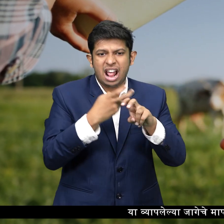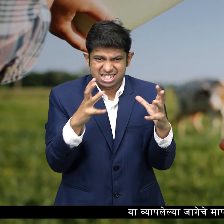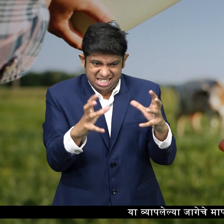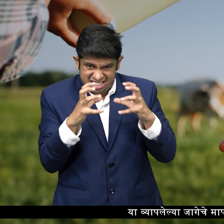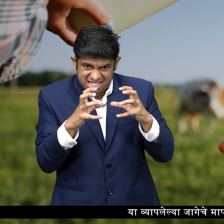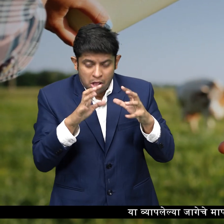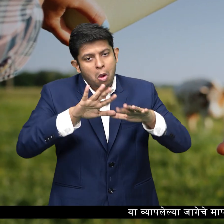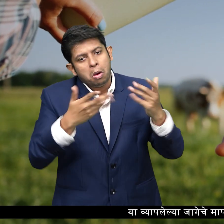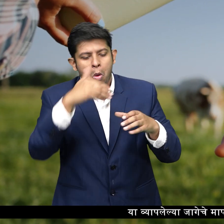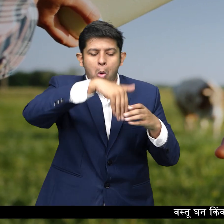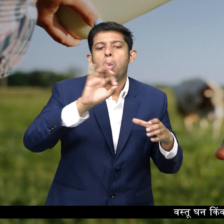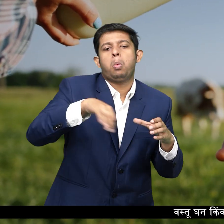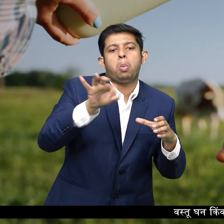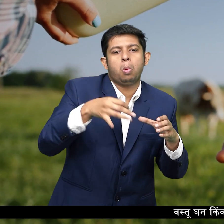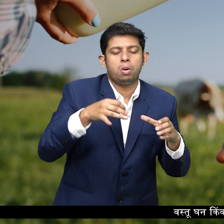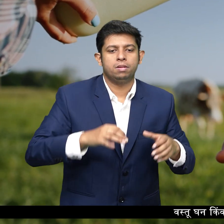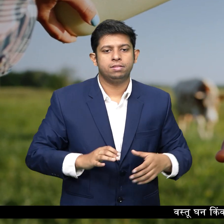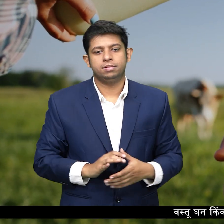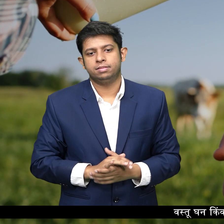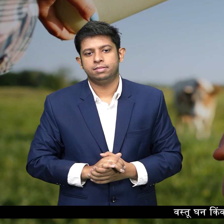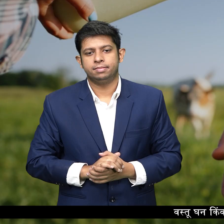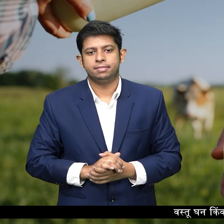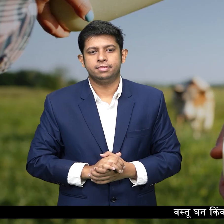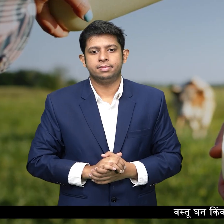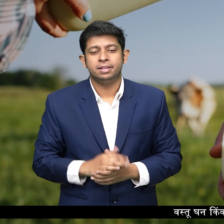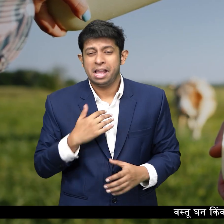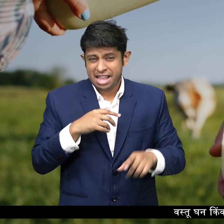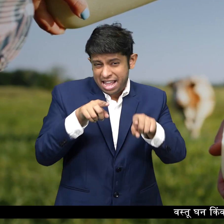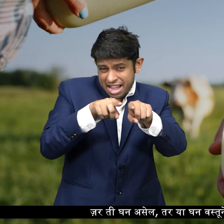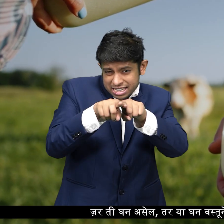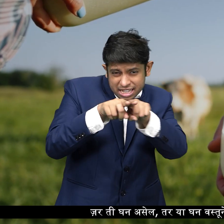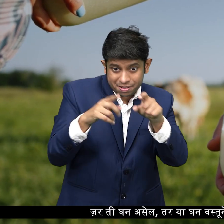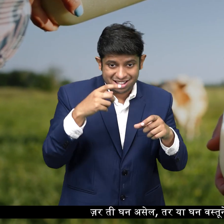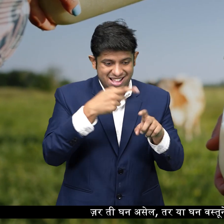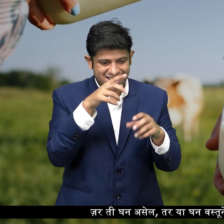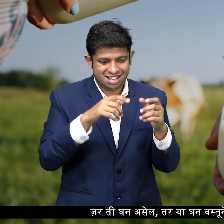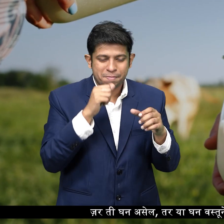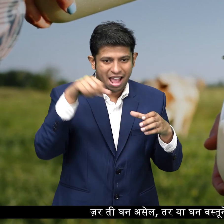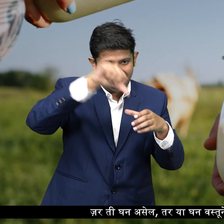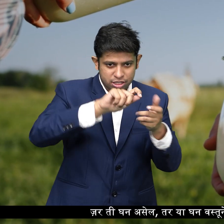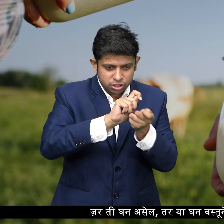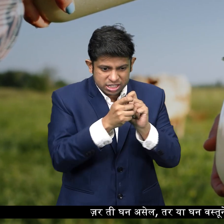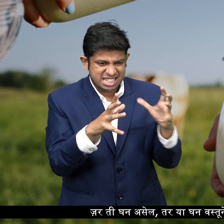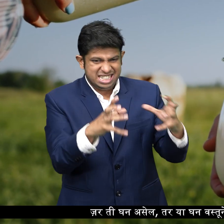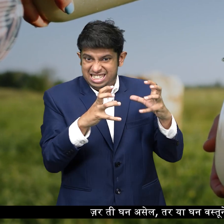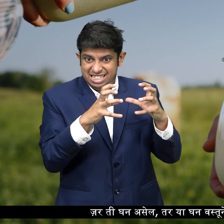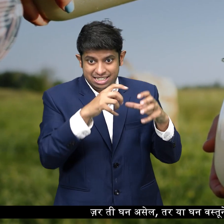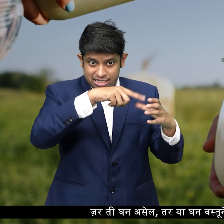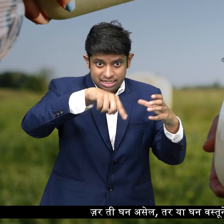असते. वस्तू घन किंवा पोकळ असू शकते. जर ती घन असेल तर या घन वस्तूने